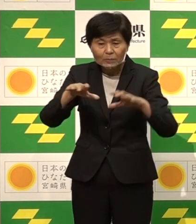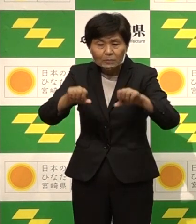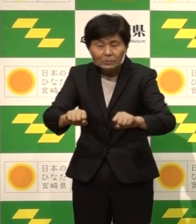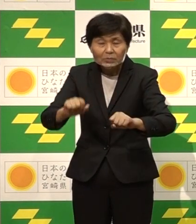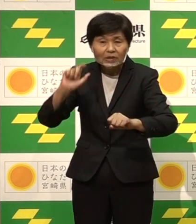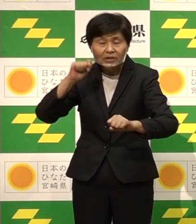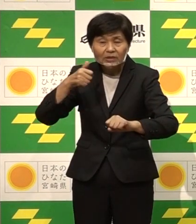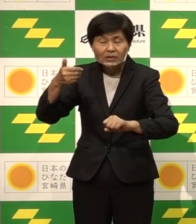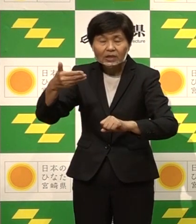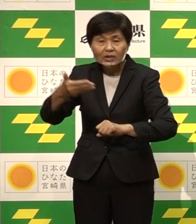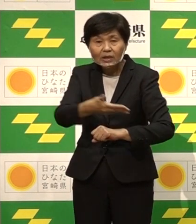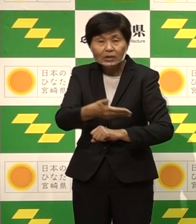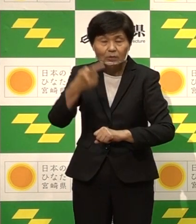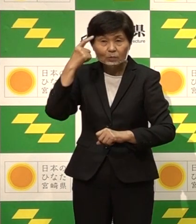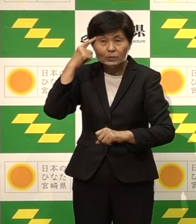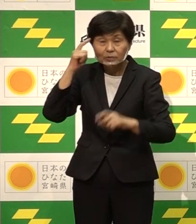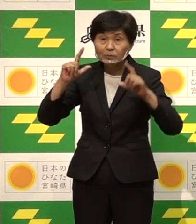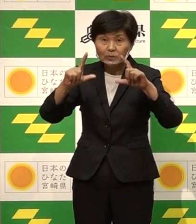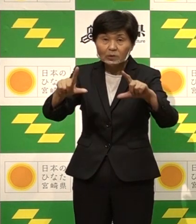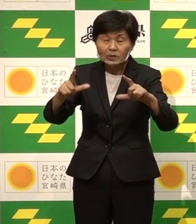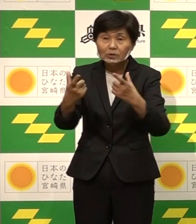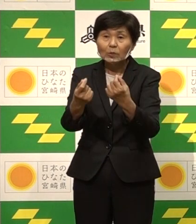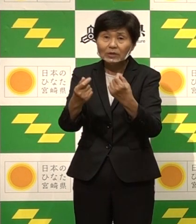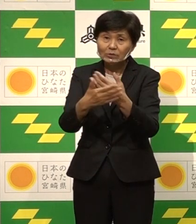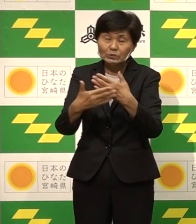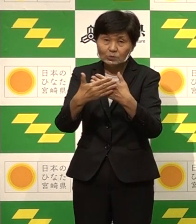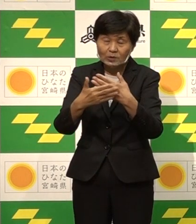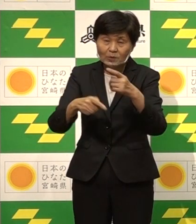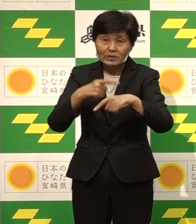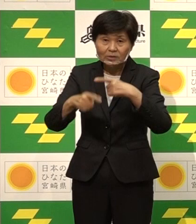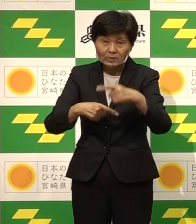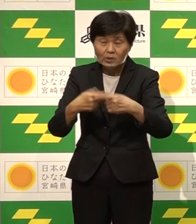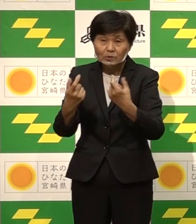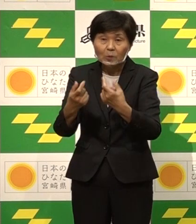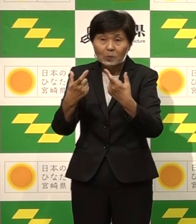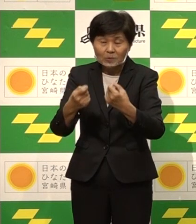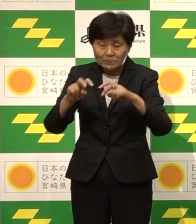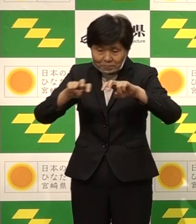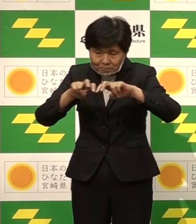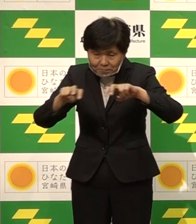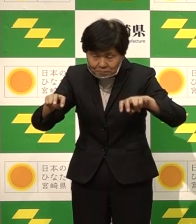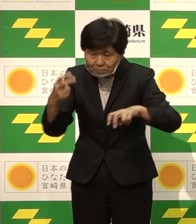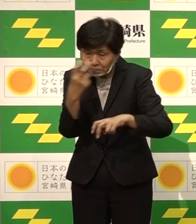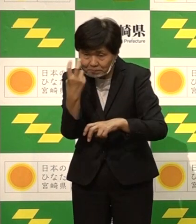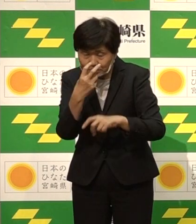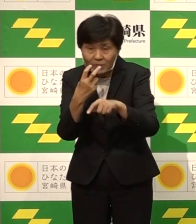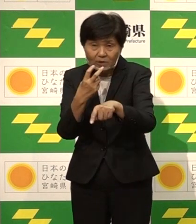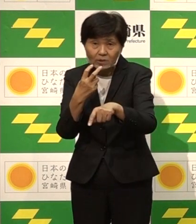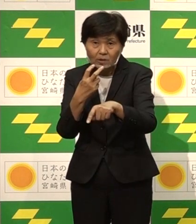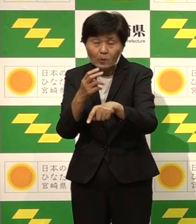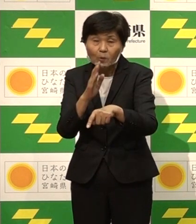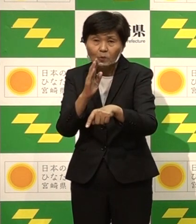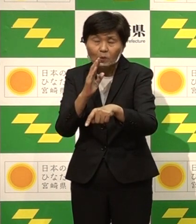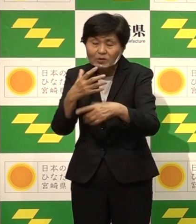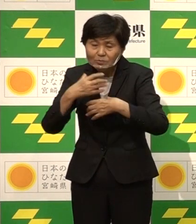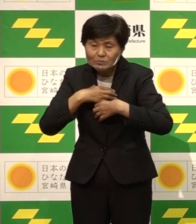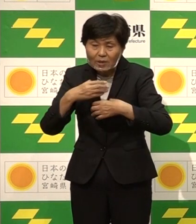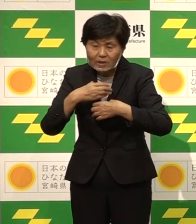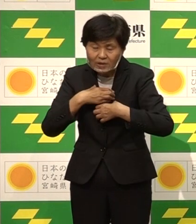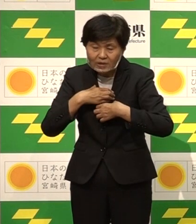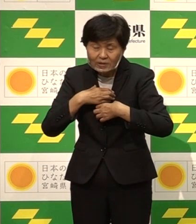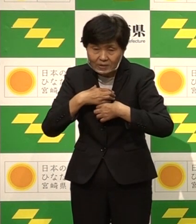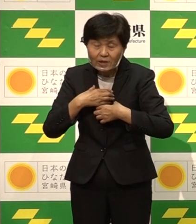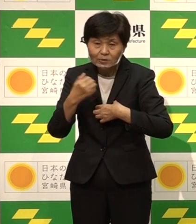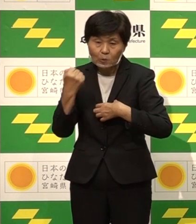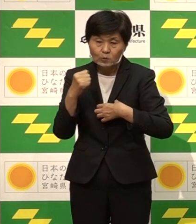えております。そうですね、疫学調査等を重点化する、リスクの高いところに重点化することによ